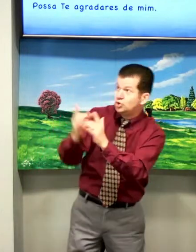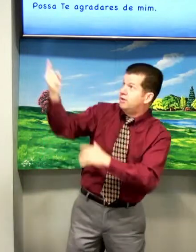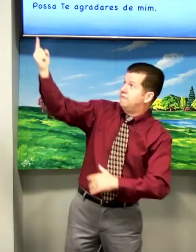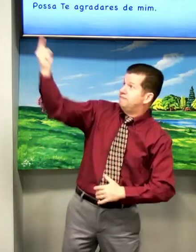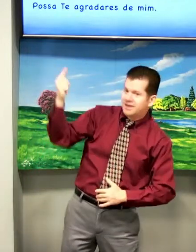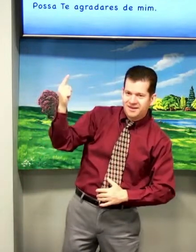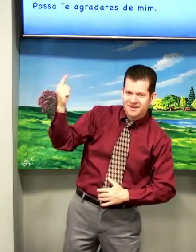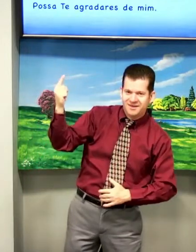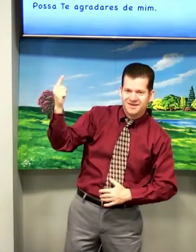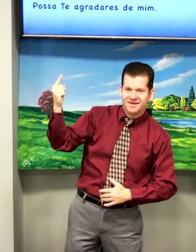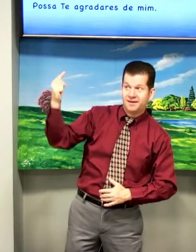Tchau. Tchau. Tchau.